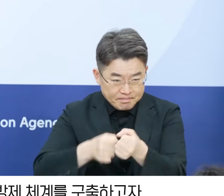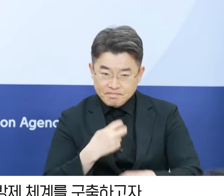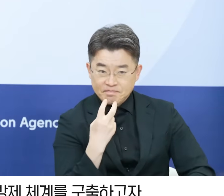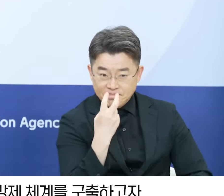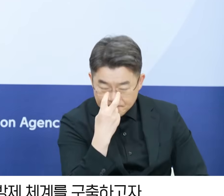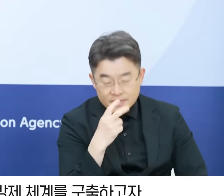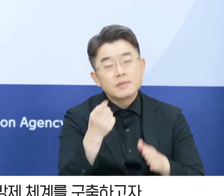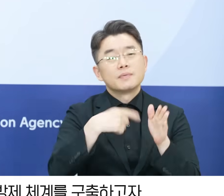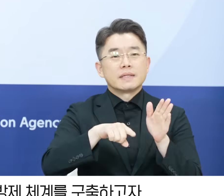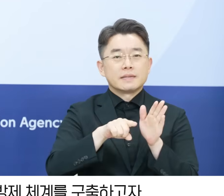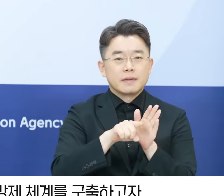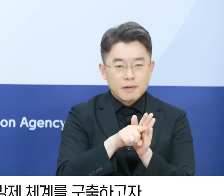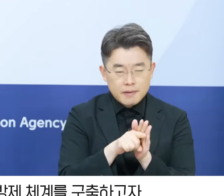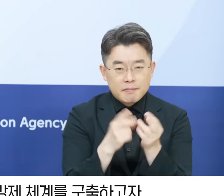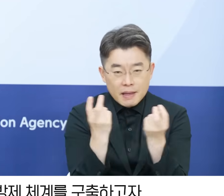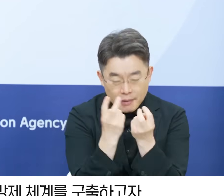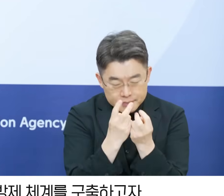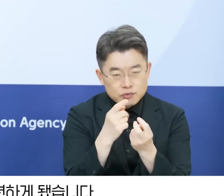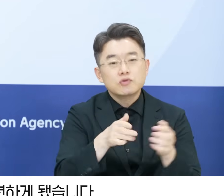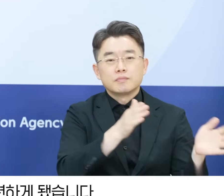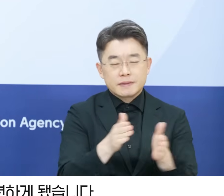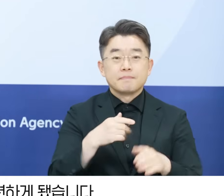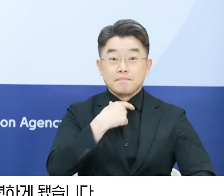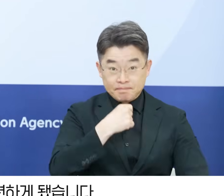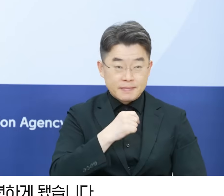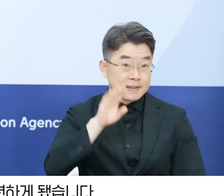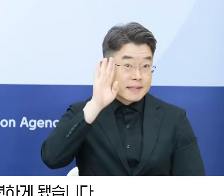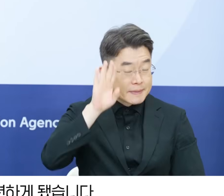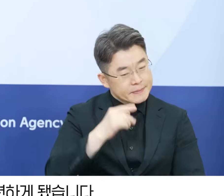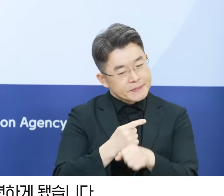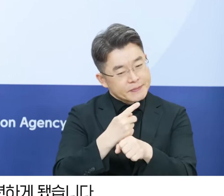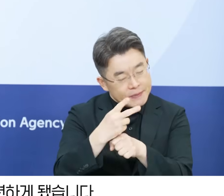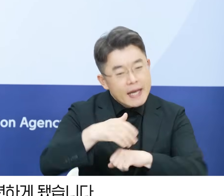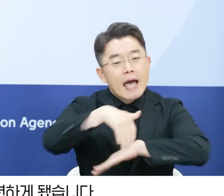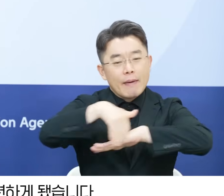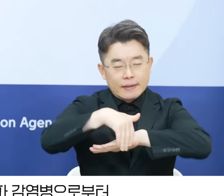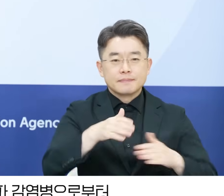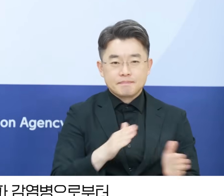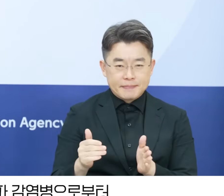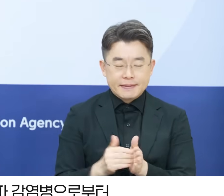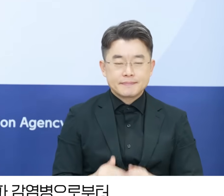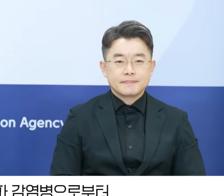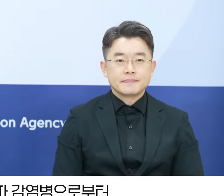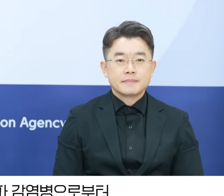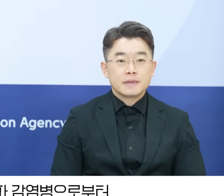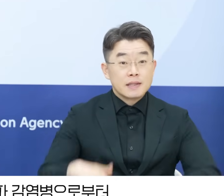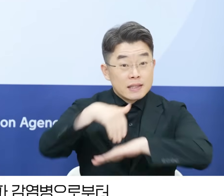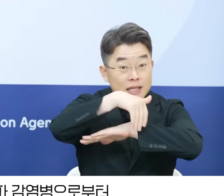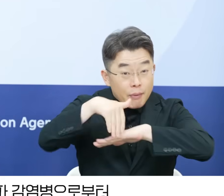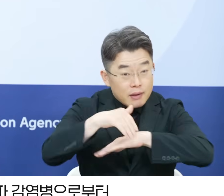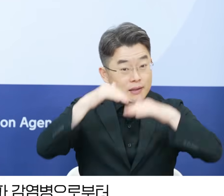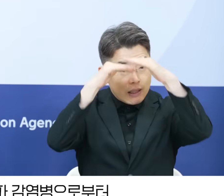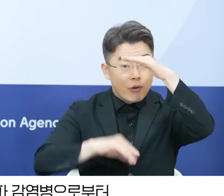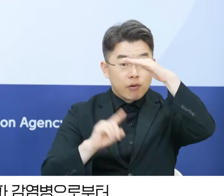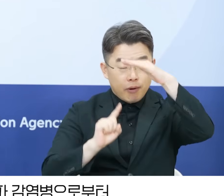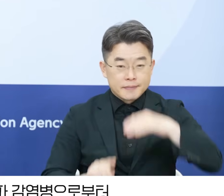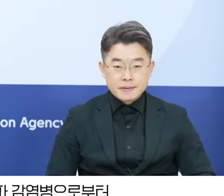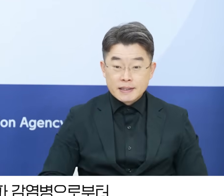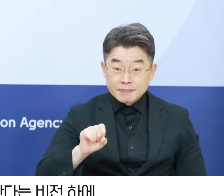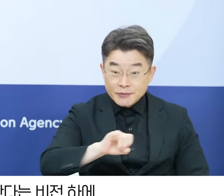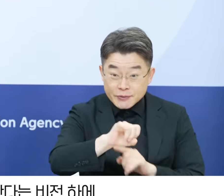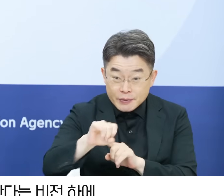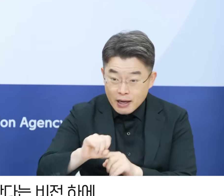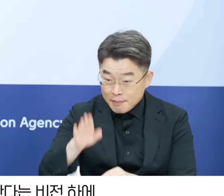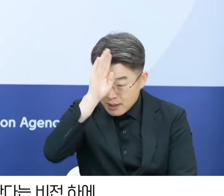감시, 방제 체계를 구축하고자 중장기 계획을 마련하게 됐습니다. 이 계획은 매개체 전파